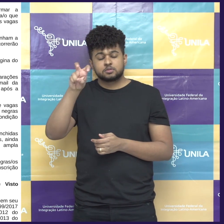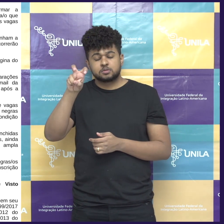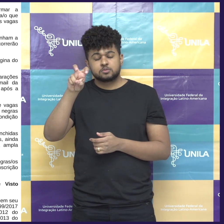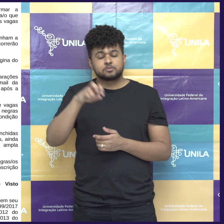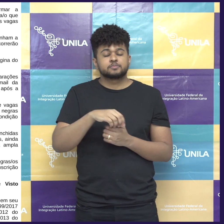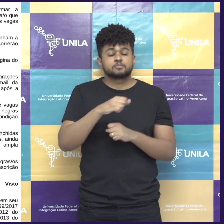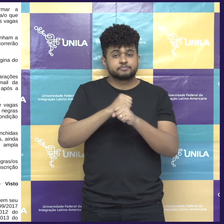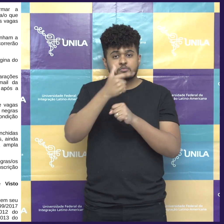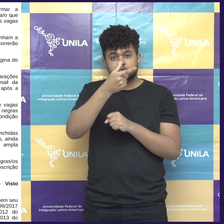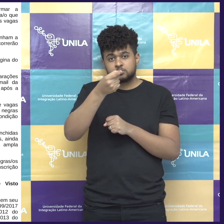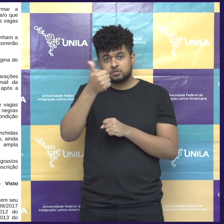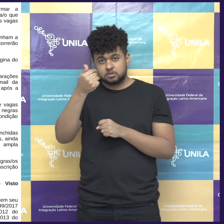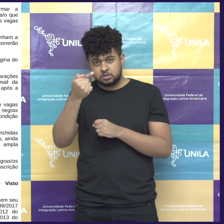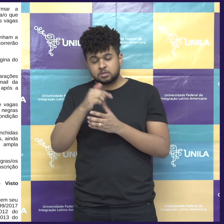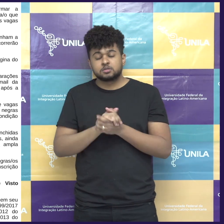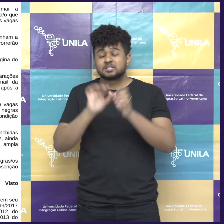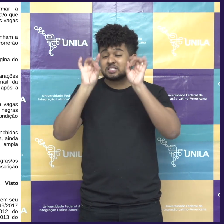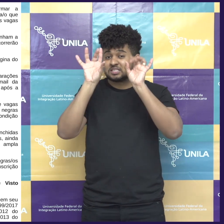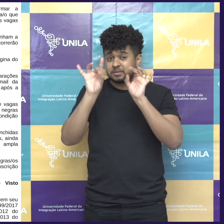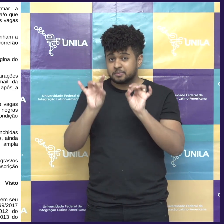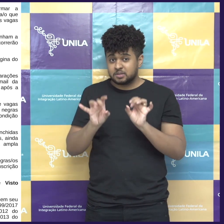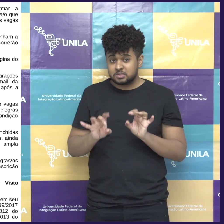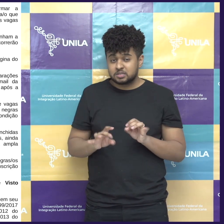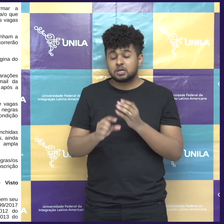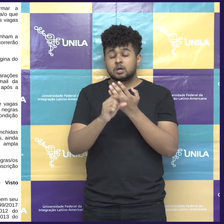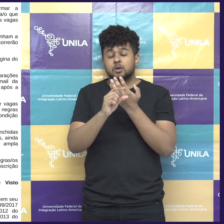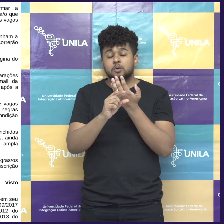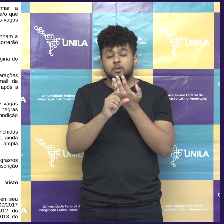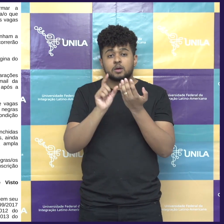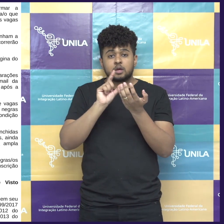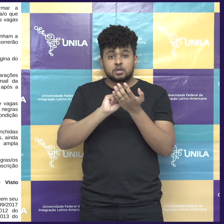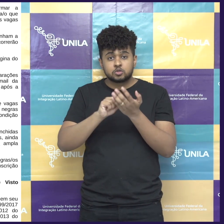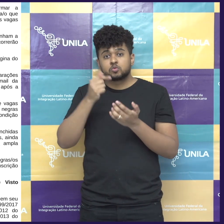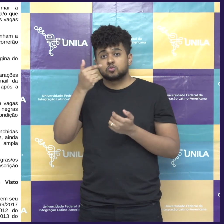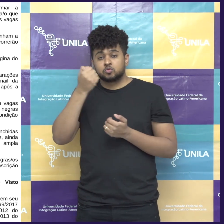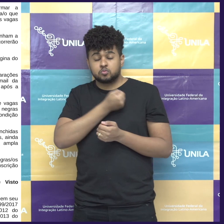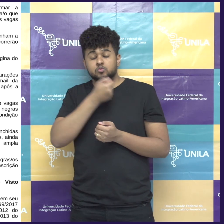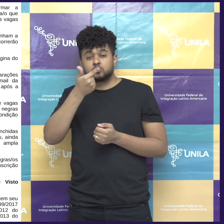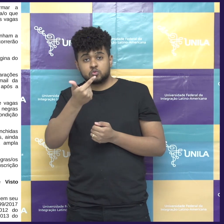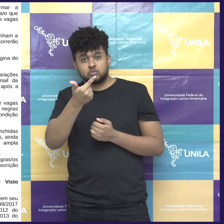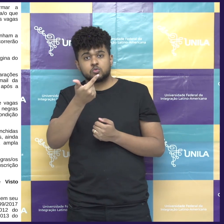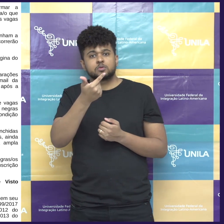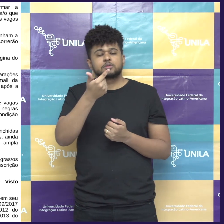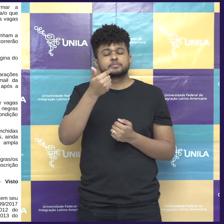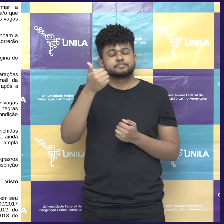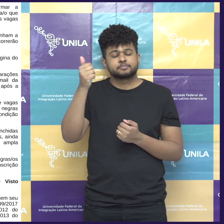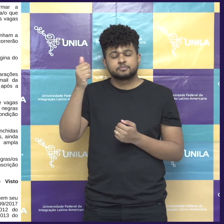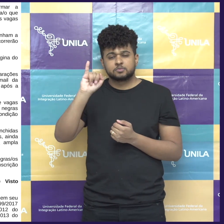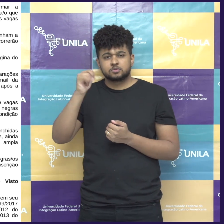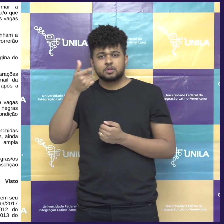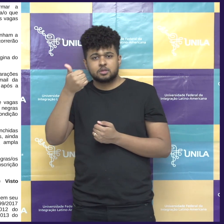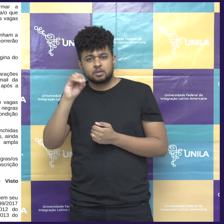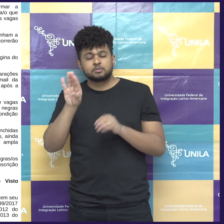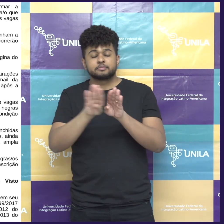13.445, 2017, em especial seu artigo número 2, inciso 10º, e o